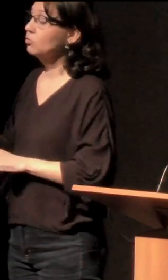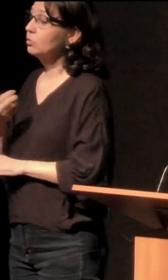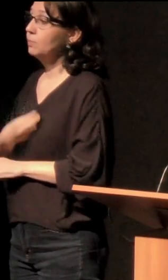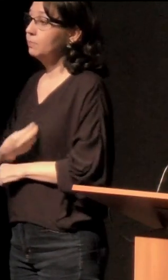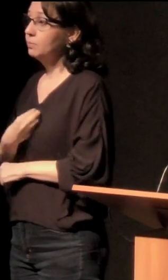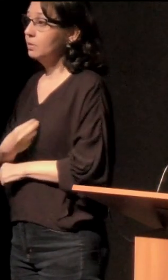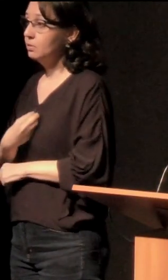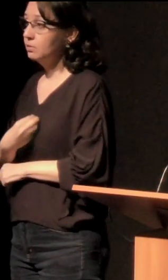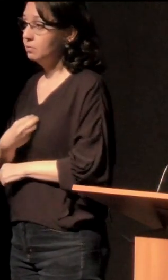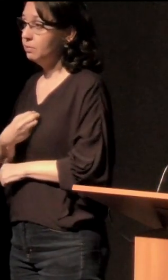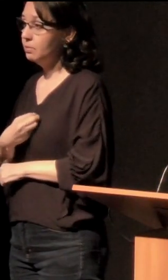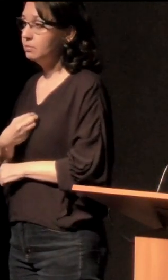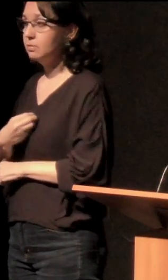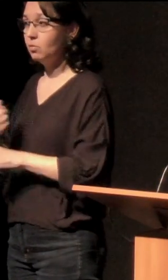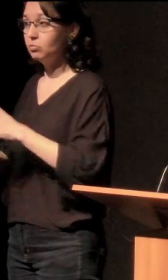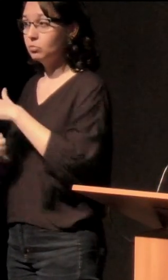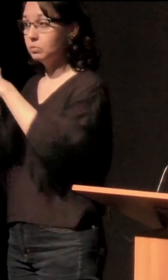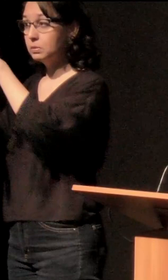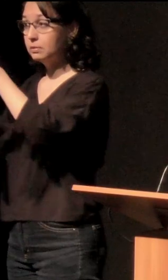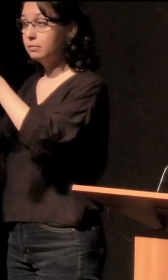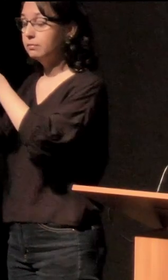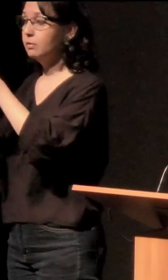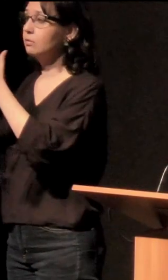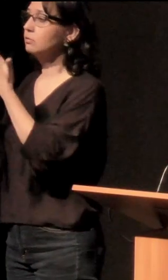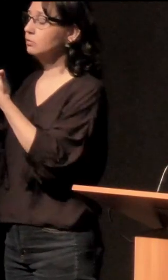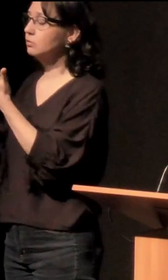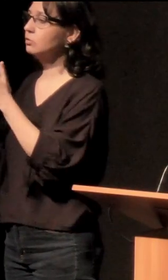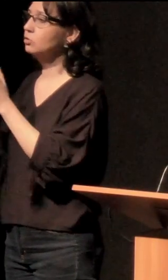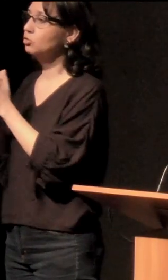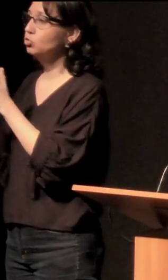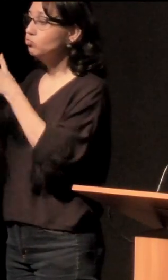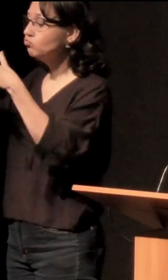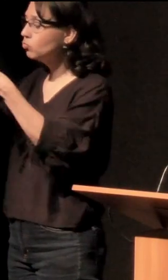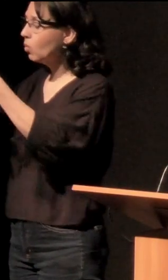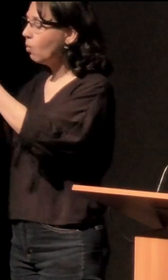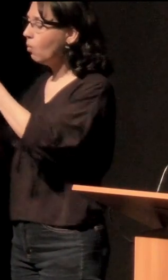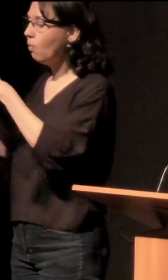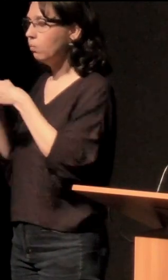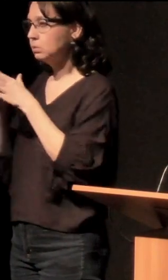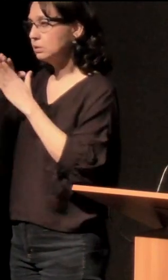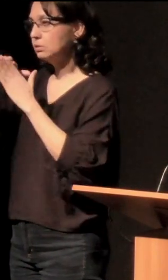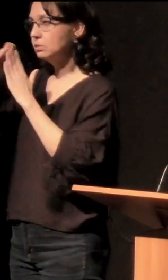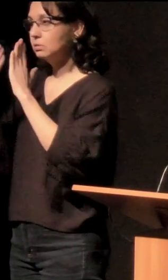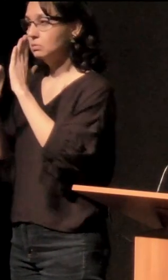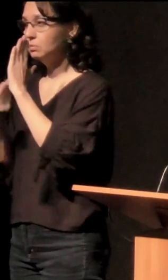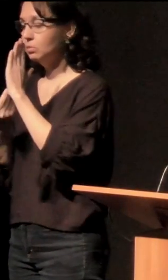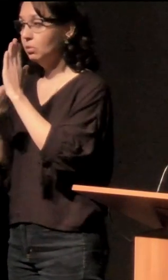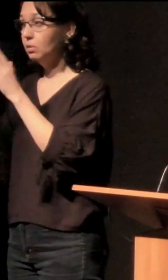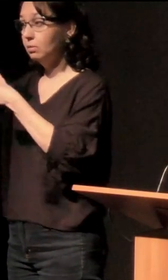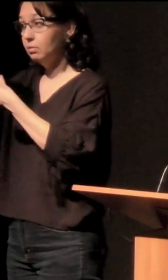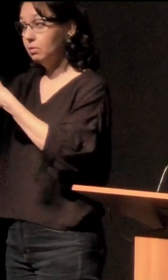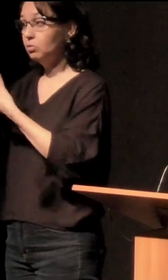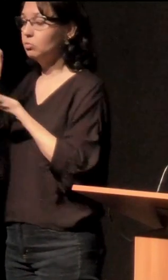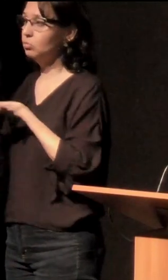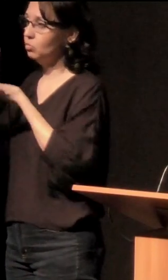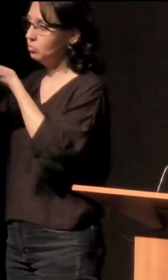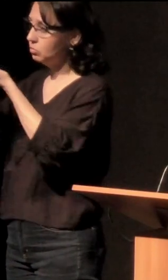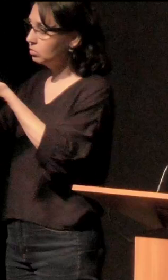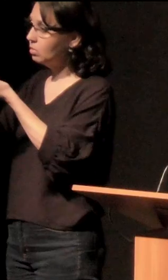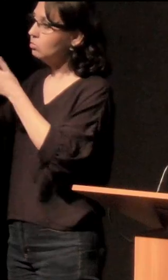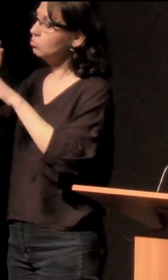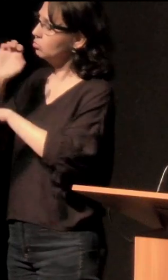representante de Comunidades Quilombolas nos conselhos de alimentação escolar nos estados e municípios que